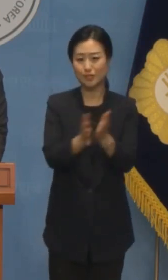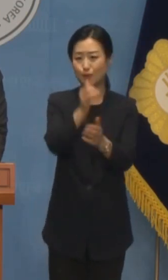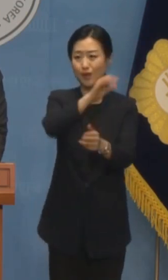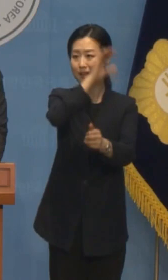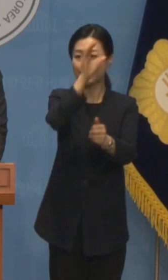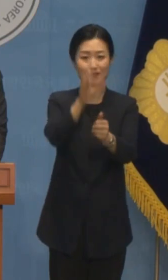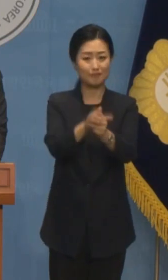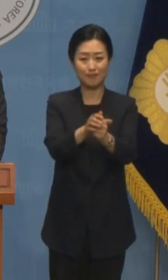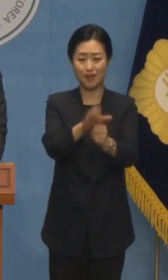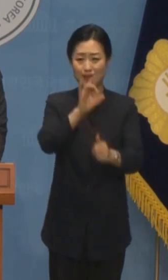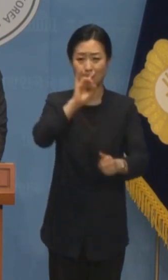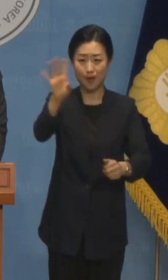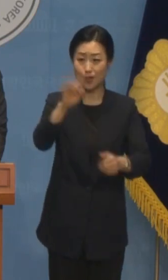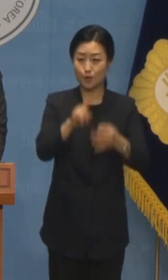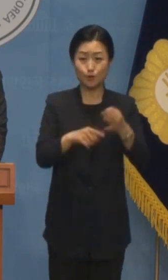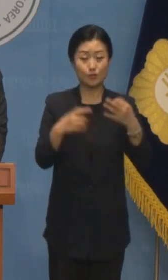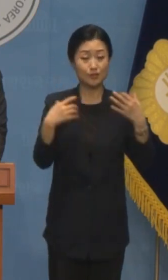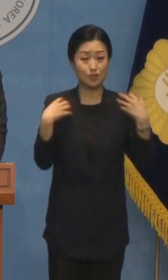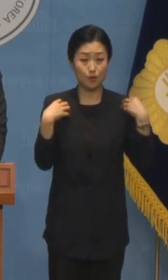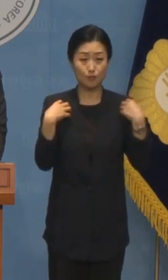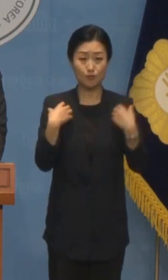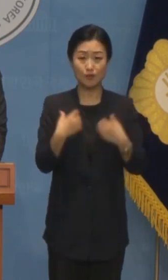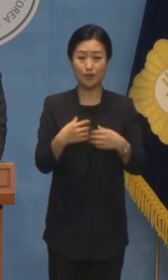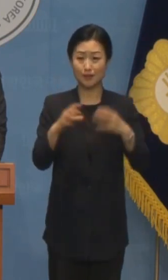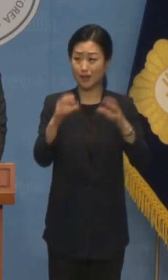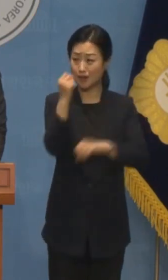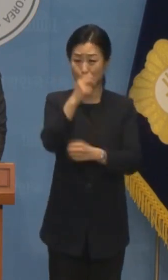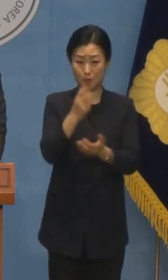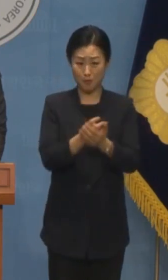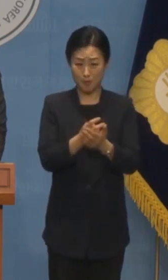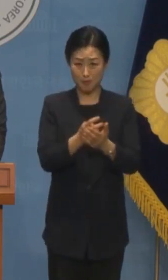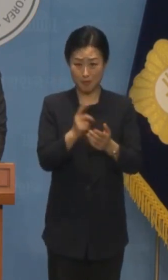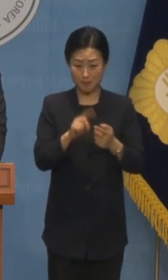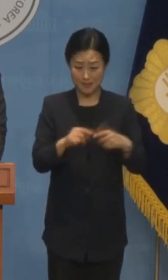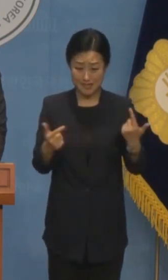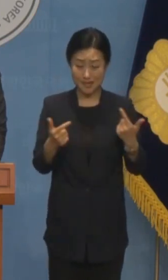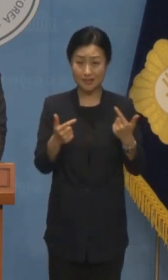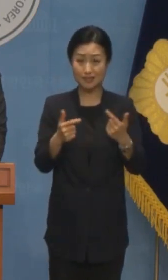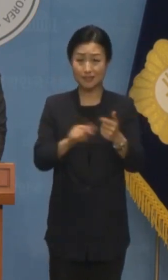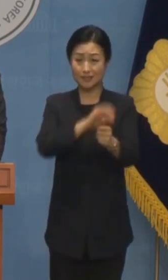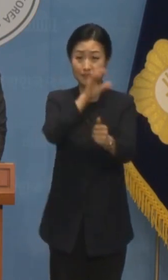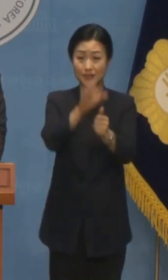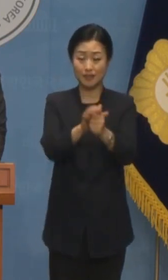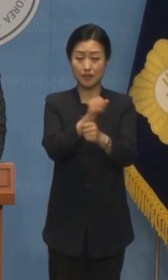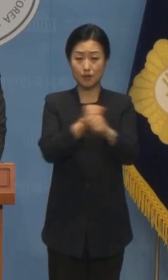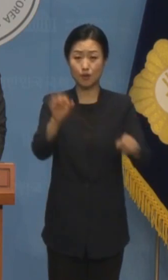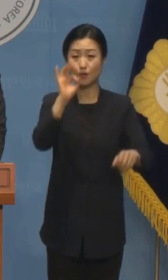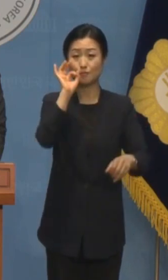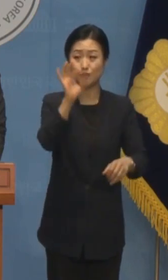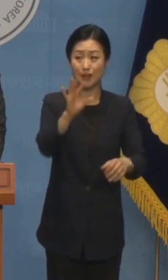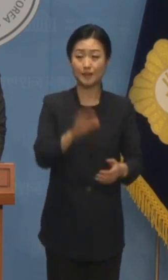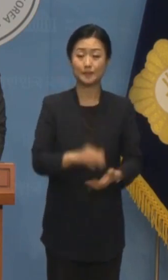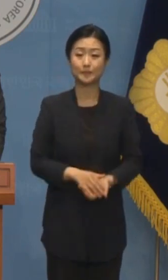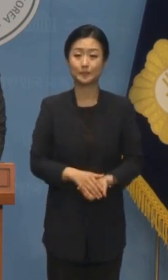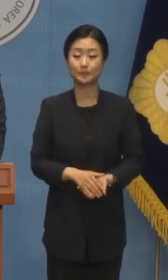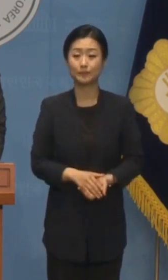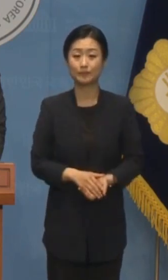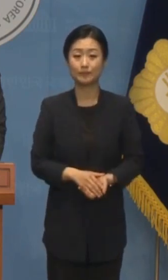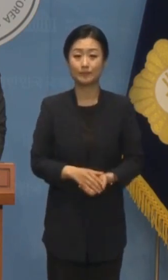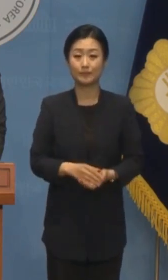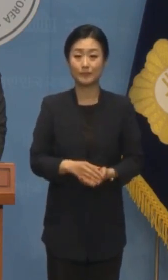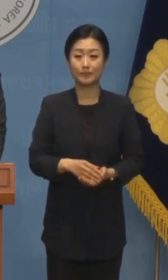치려는 윤석열 대통령의 반헌법적 인사 전을 더는 용납할 수 없습니다